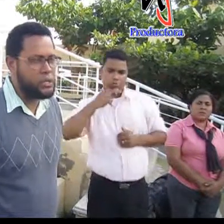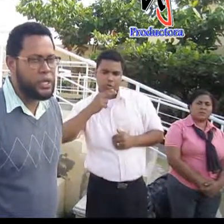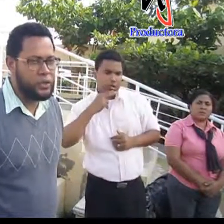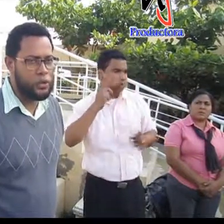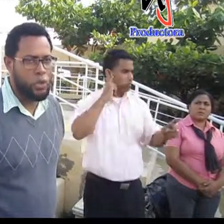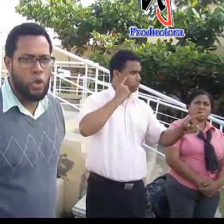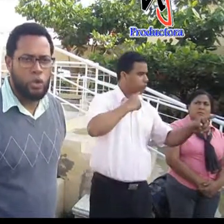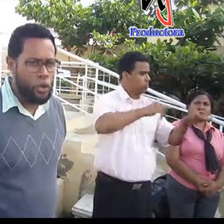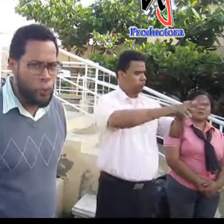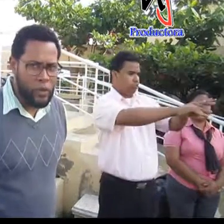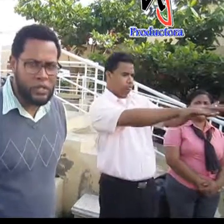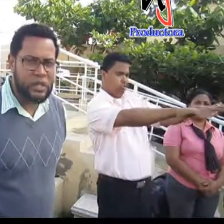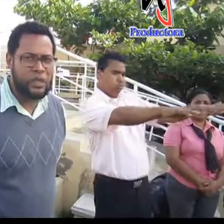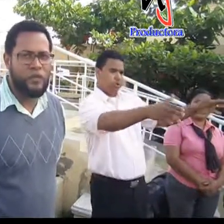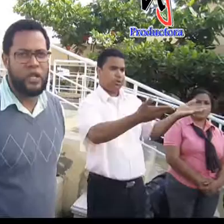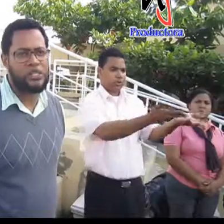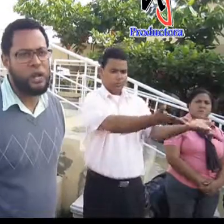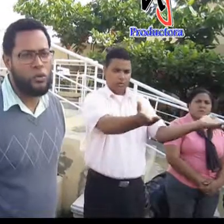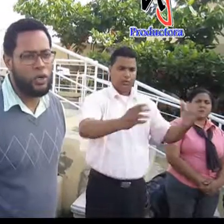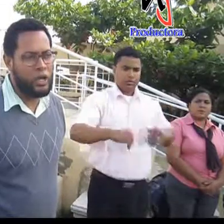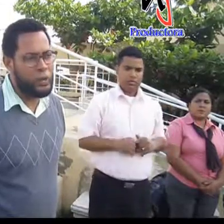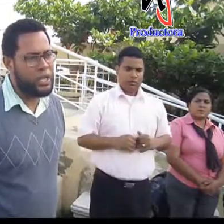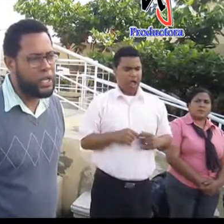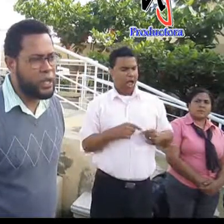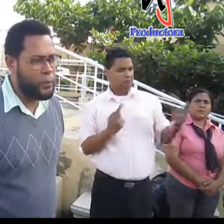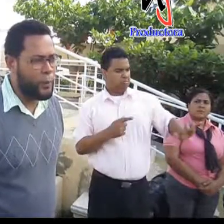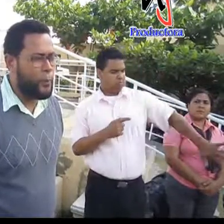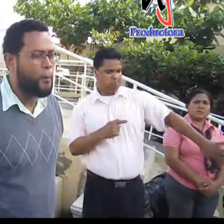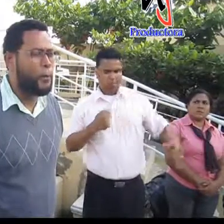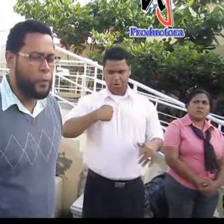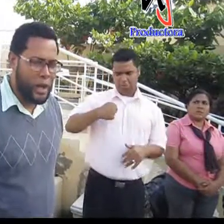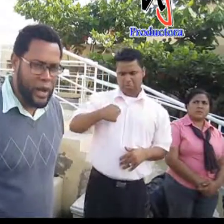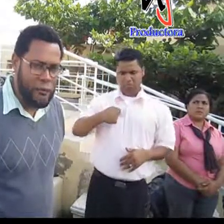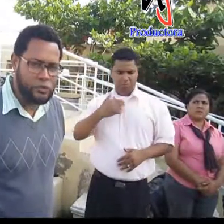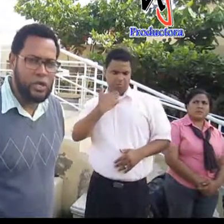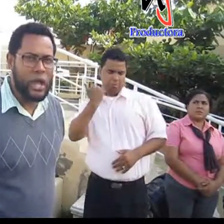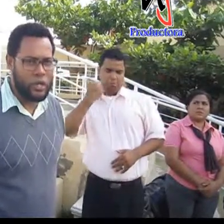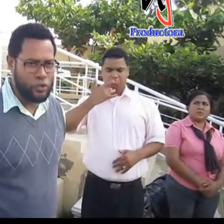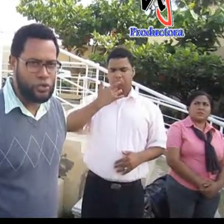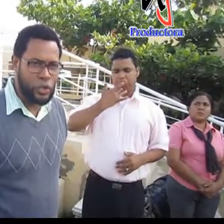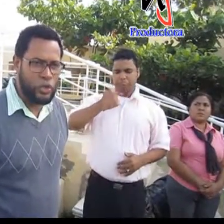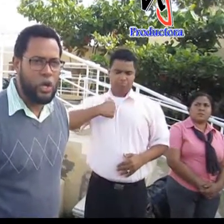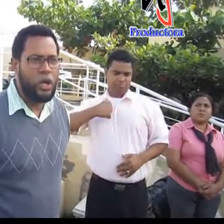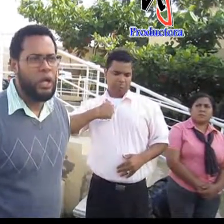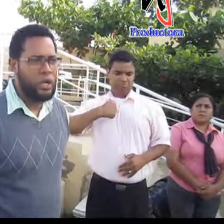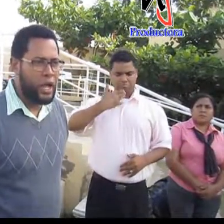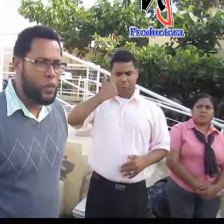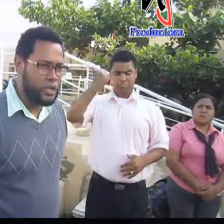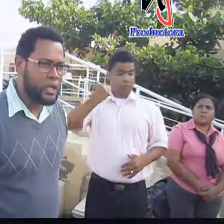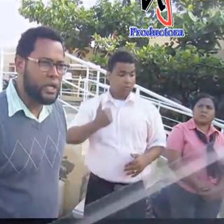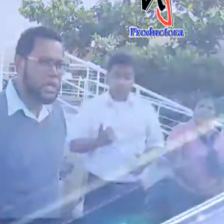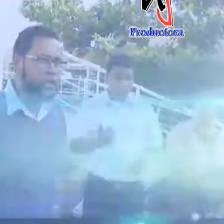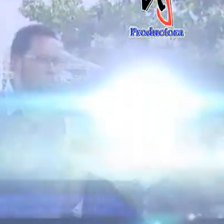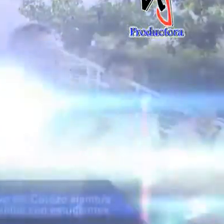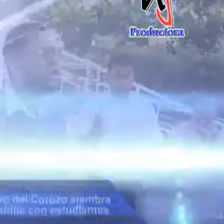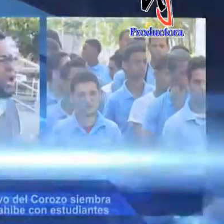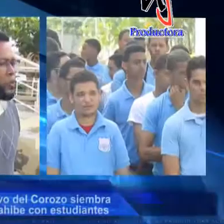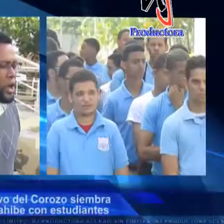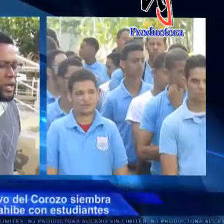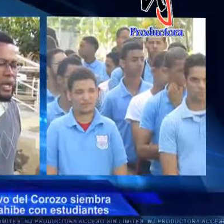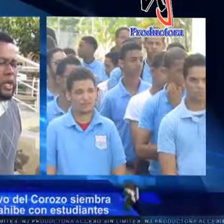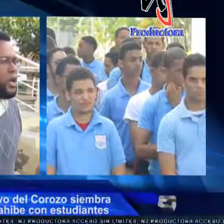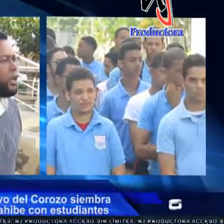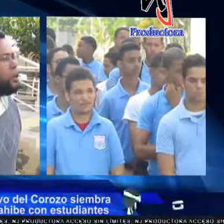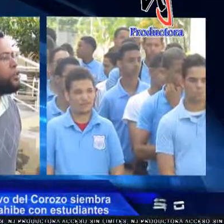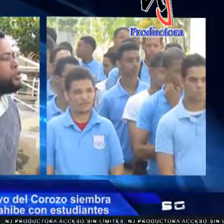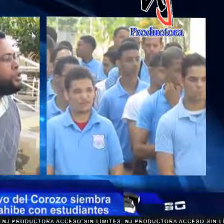en este centro no puede ser diferencia alguna, de manera que propagamos la inclusión y la igualdad de género, y al